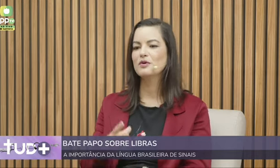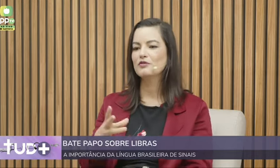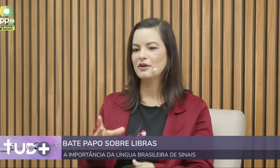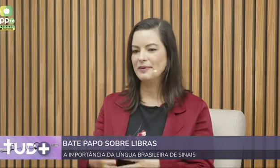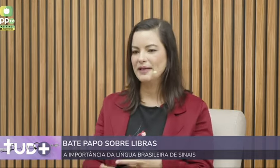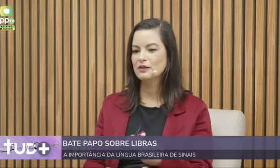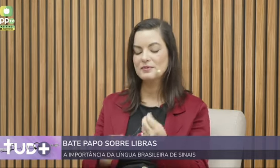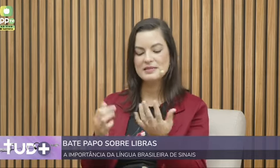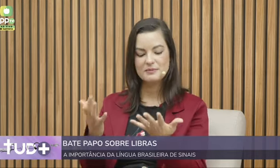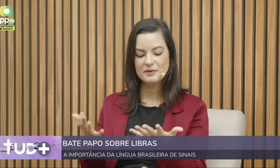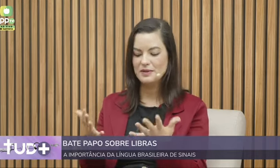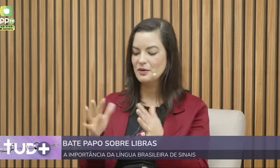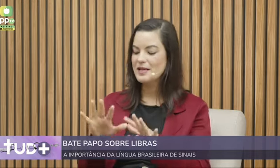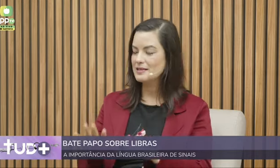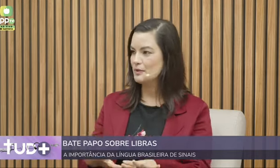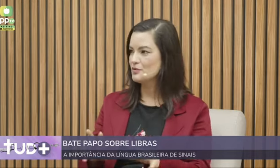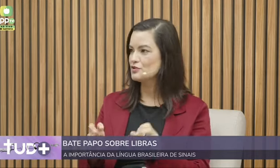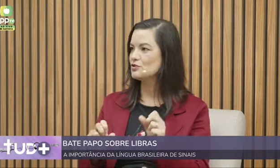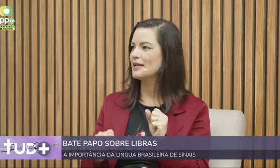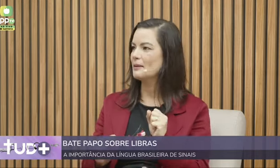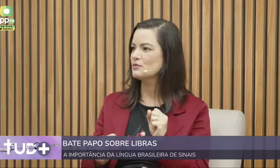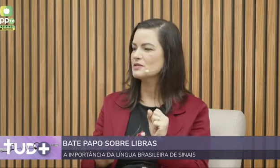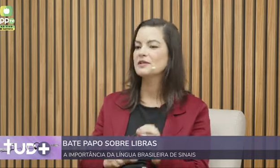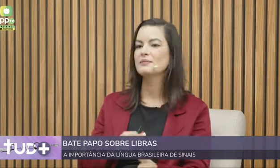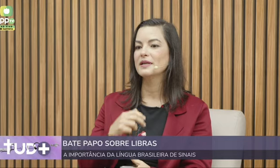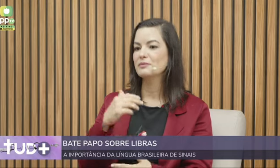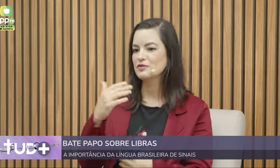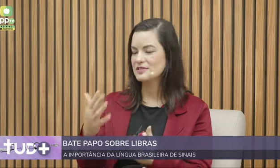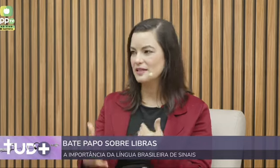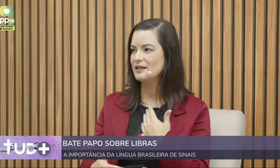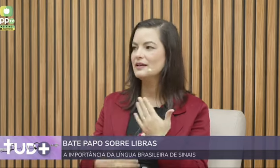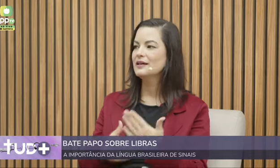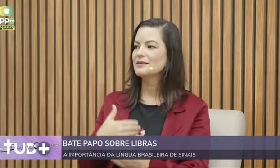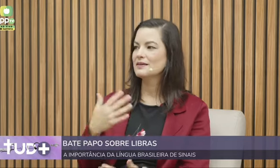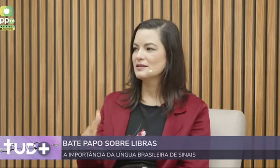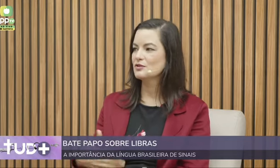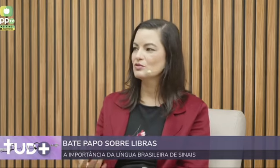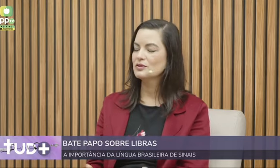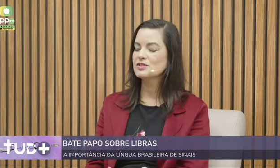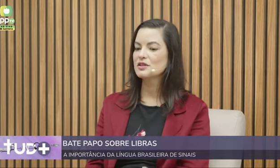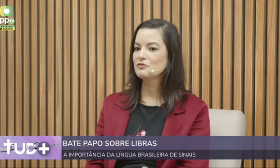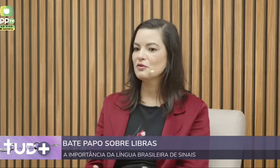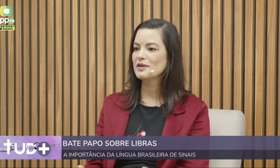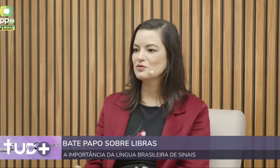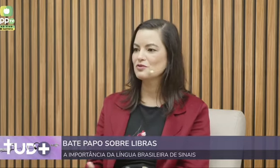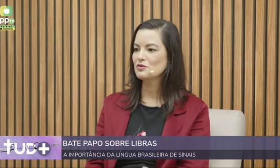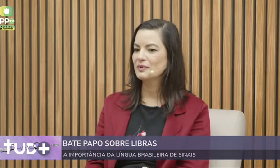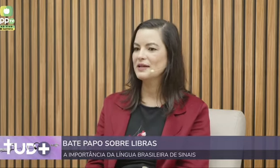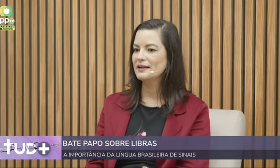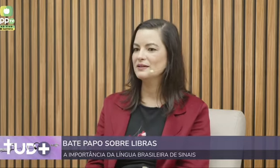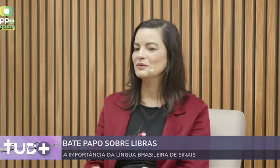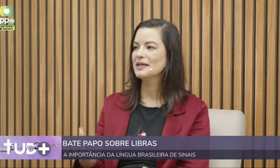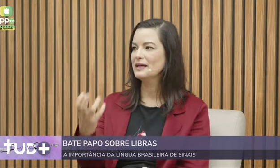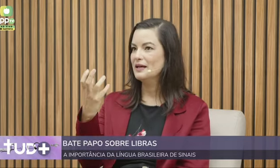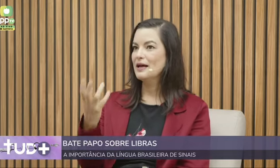pelo alfabeto, precisa primeiro saber posicionar a mãozinha para depois você ir trazendo as outras informações sobre a língua, né?